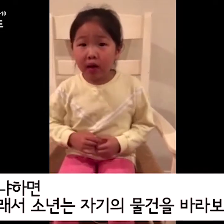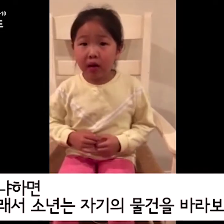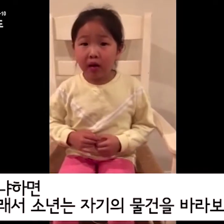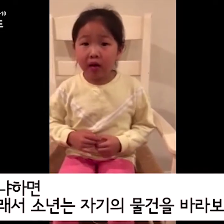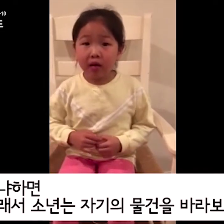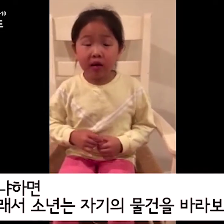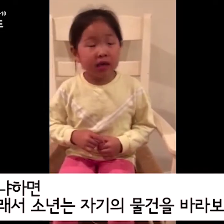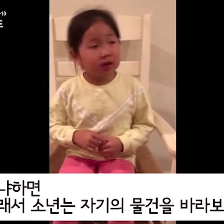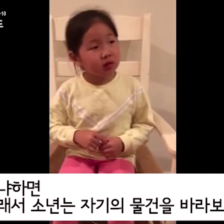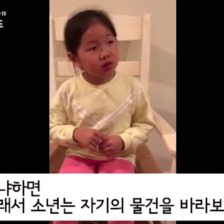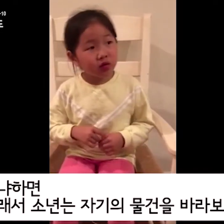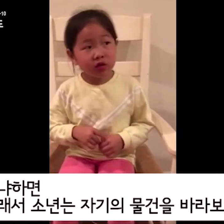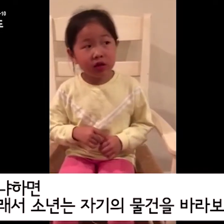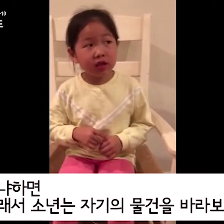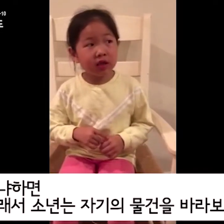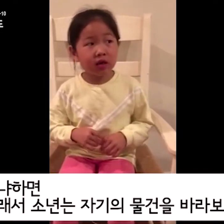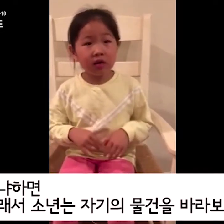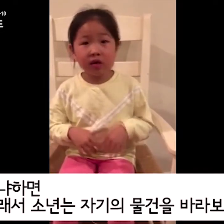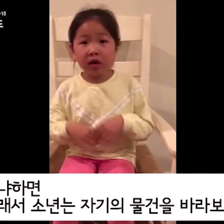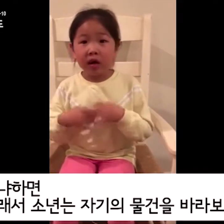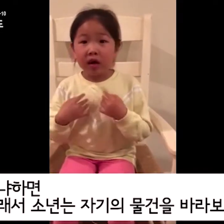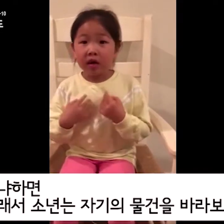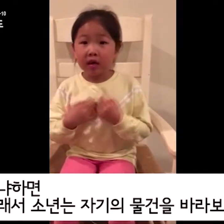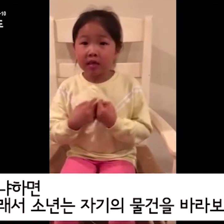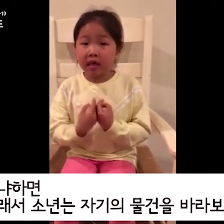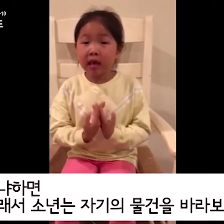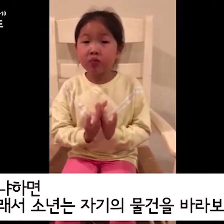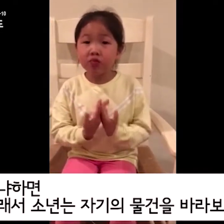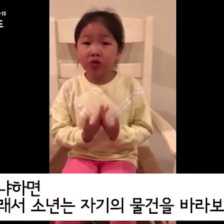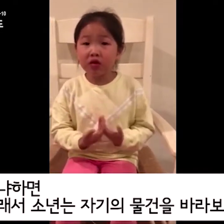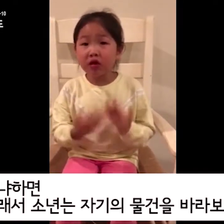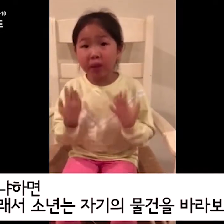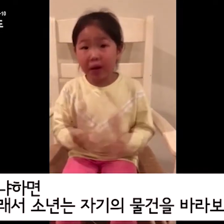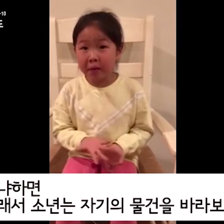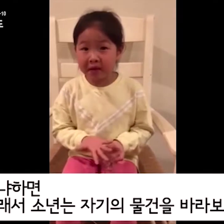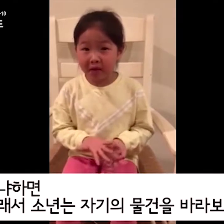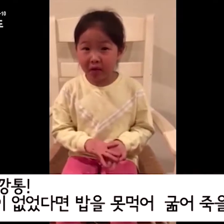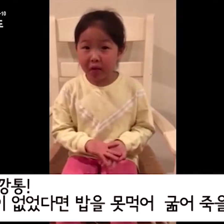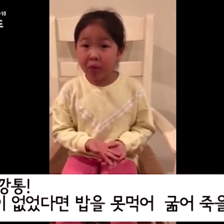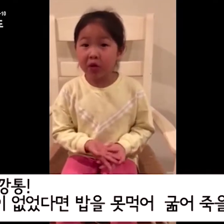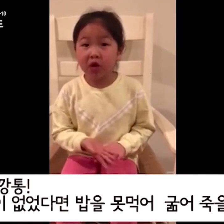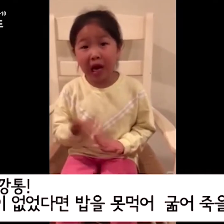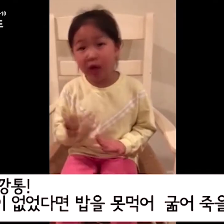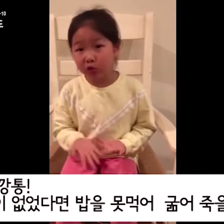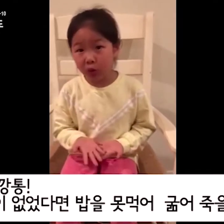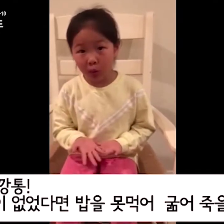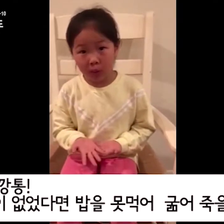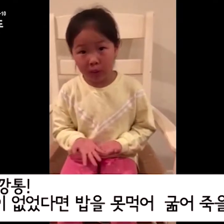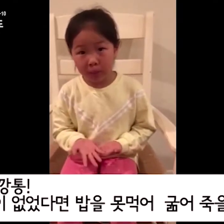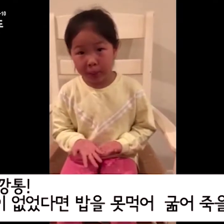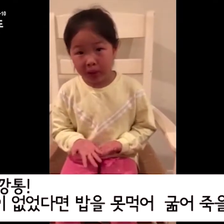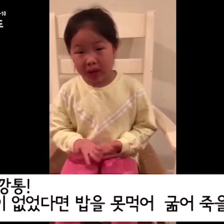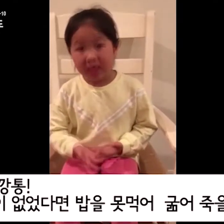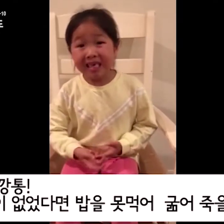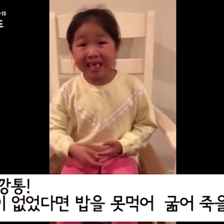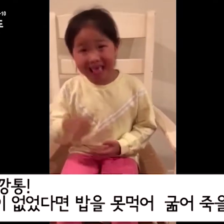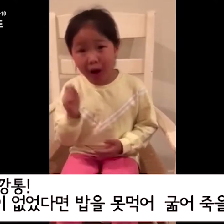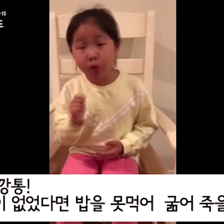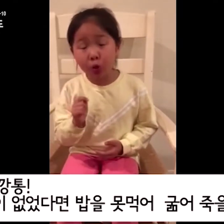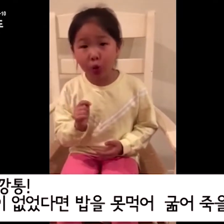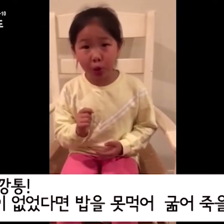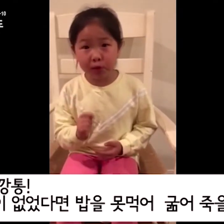왜냐면 그래서 소녀는 자기 물건들을 바라봤어. 먼저 깡통.